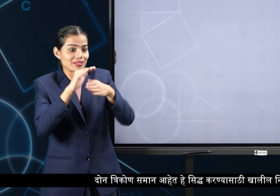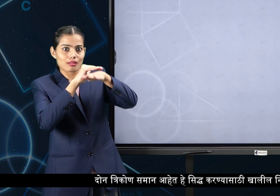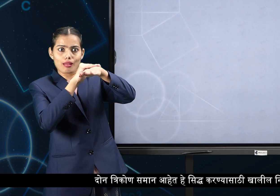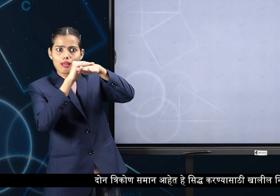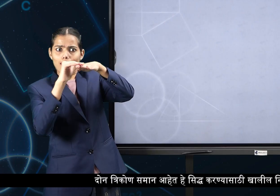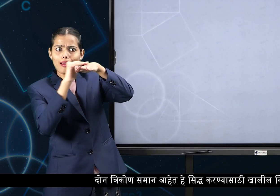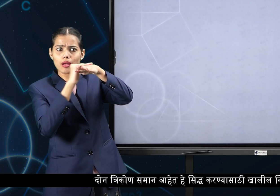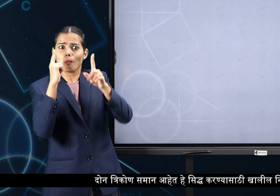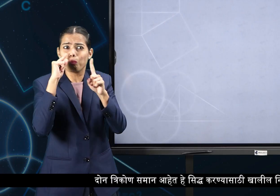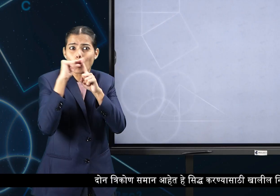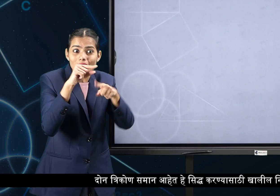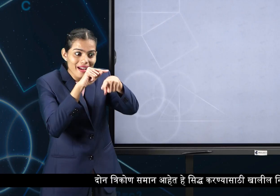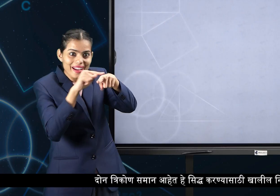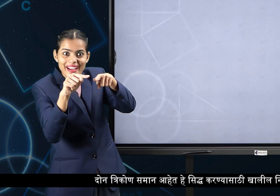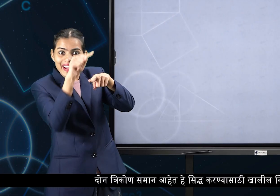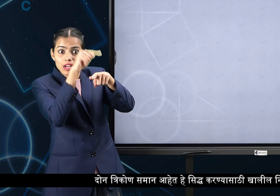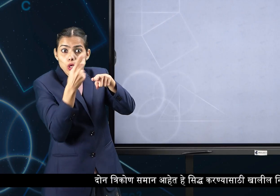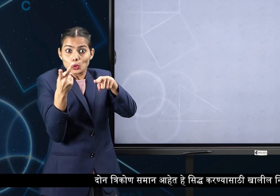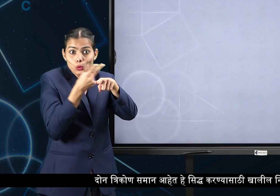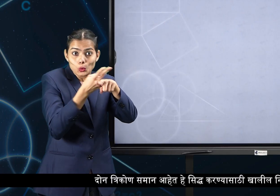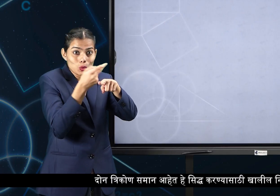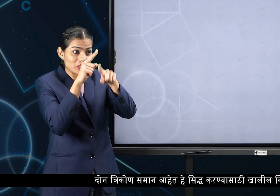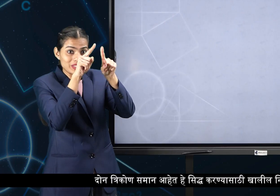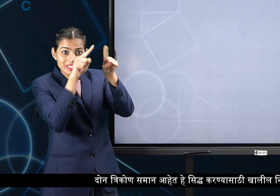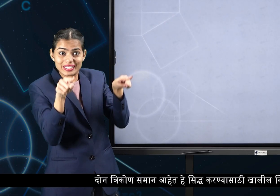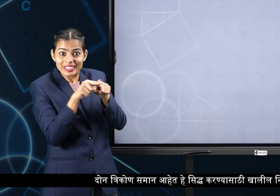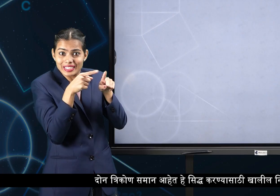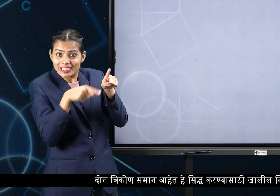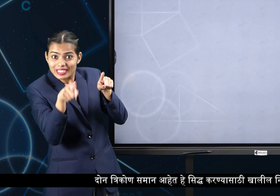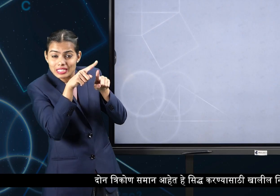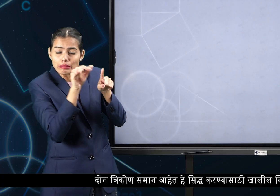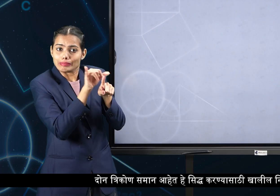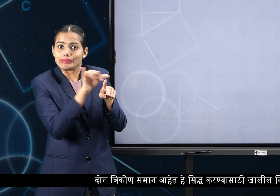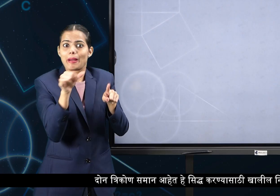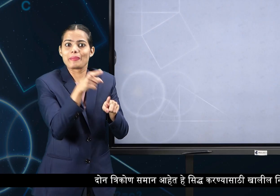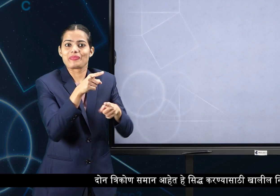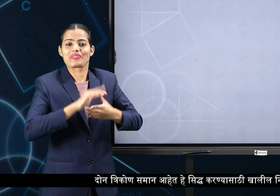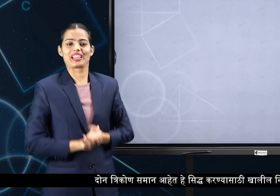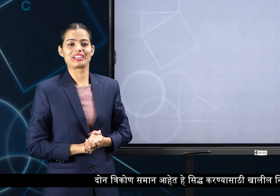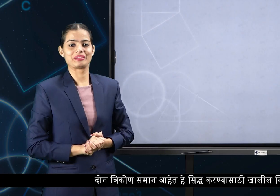दोन त्रिकोण समान आहेत हे सिद्ध करण्यासाठी खालील निकष पुरेसे आहेत.